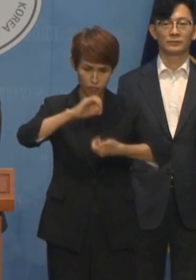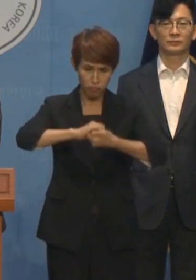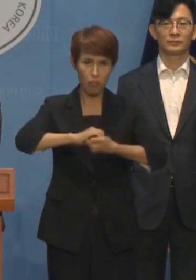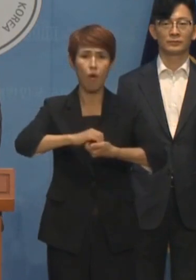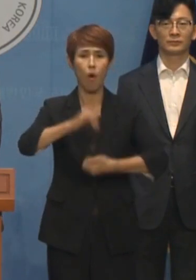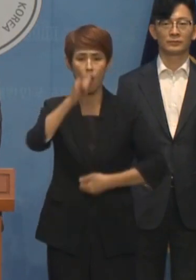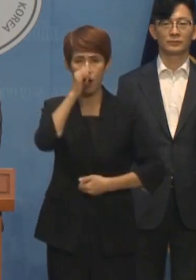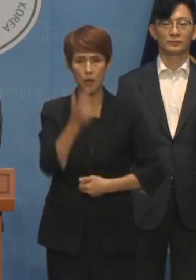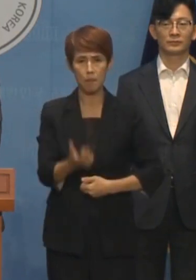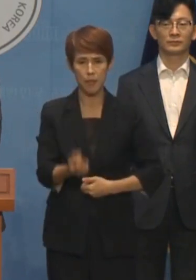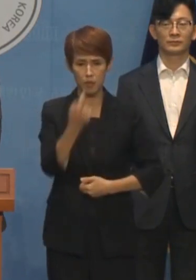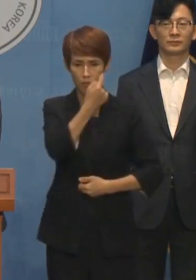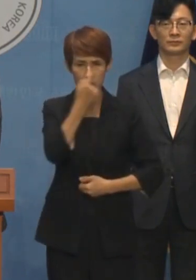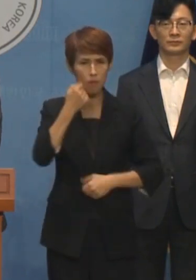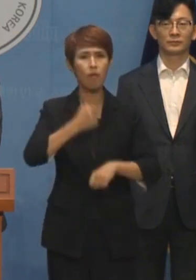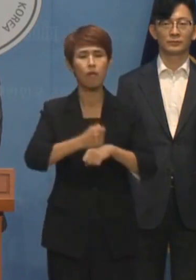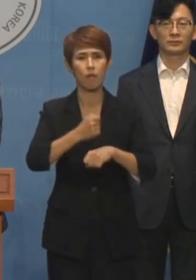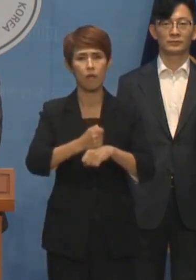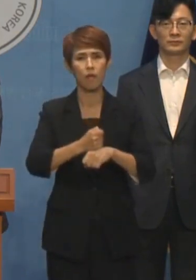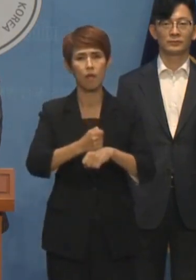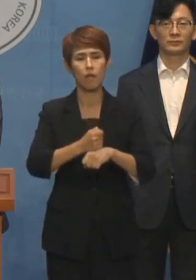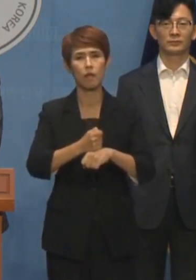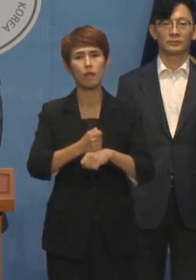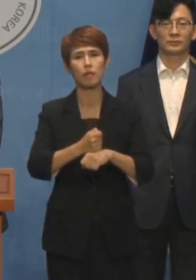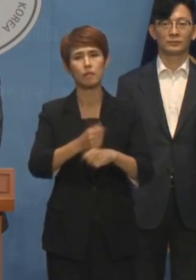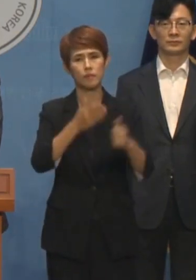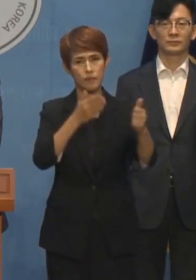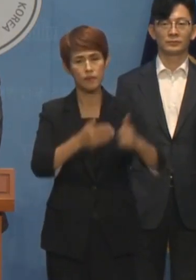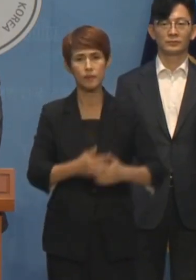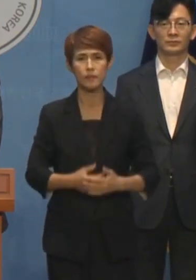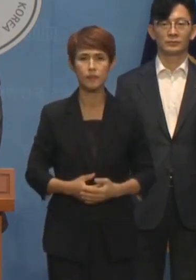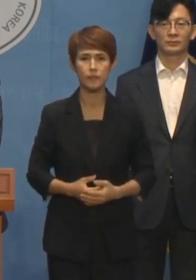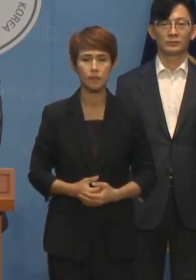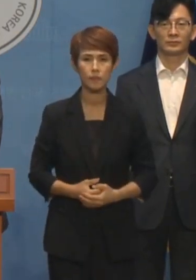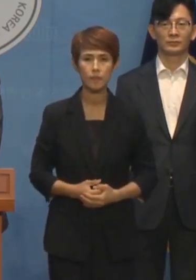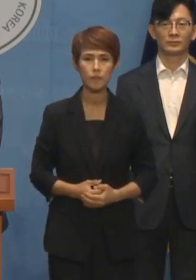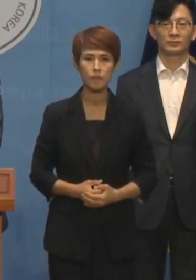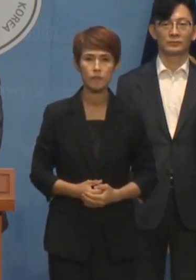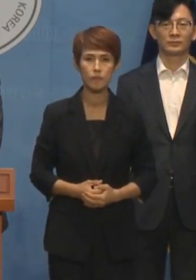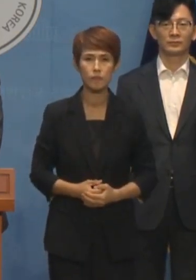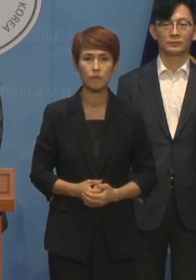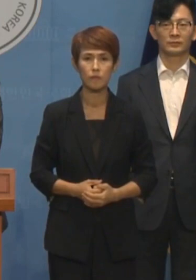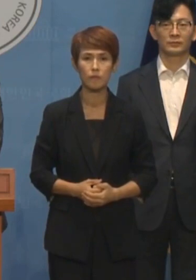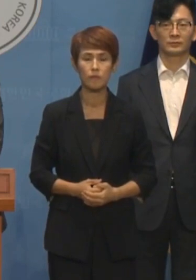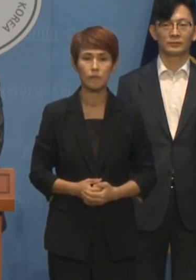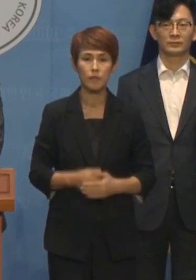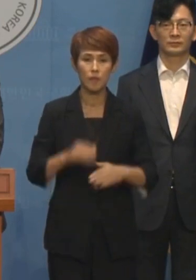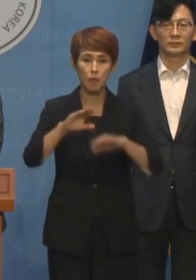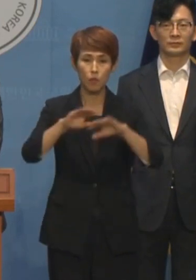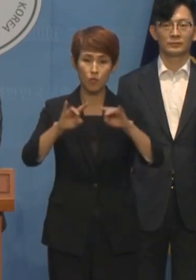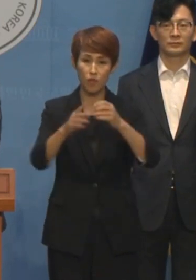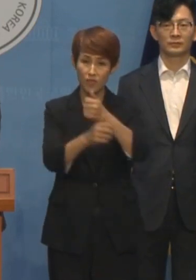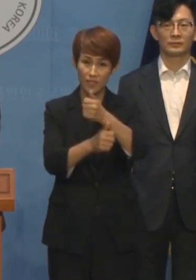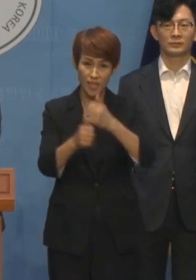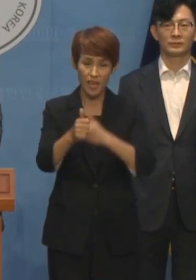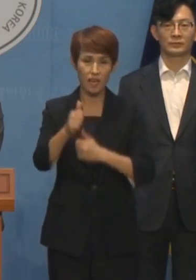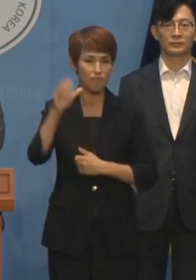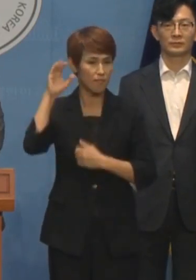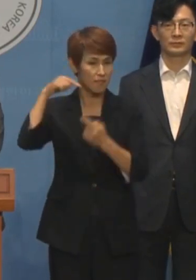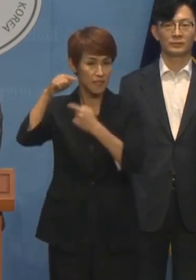정확하고 신속한 검증으로 검증 절차를 마무리해야 합니다. 동시에 이번 방통위원장 인사청문회 기간